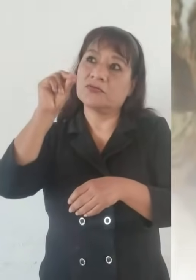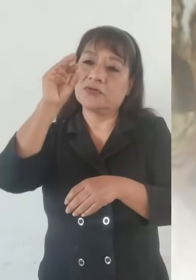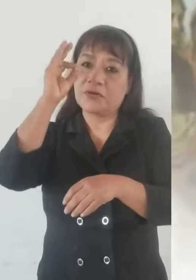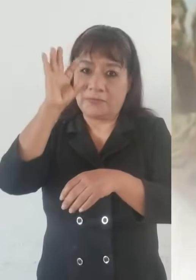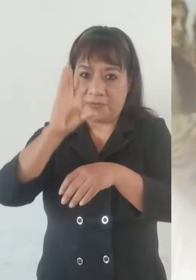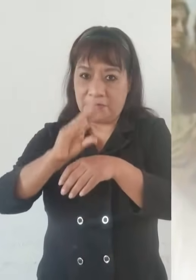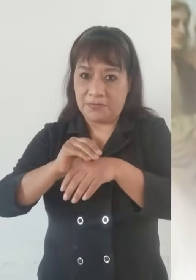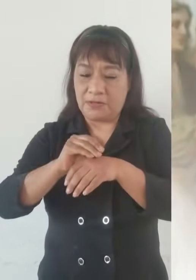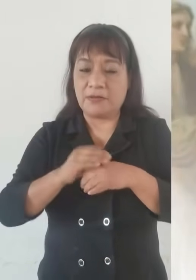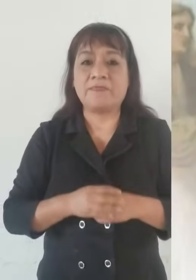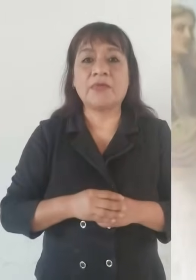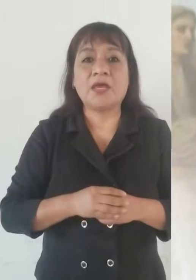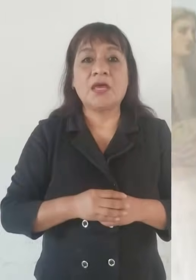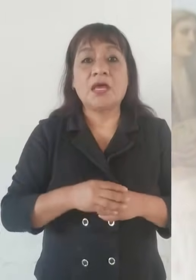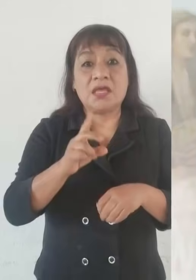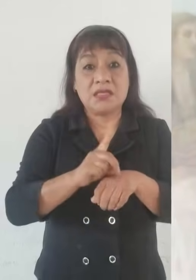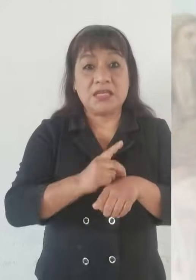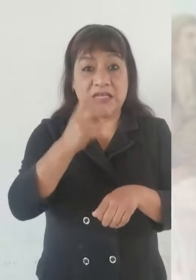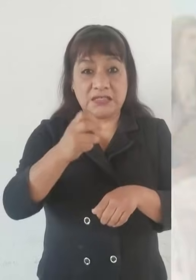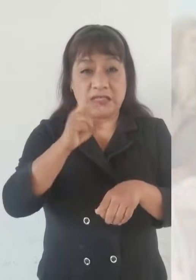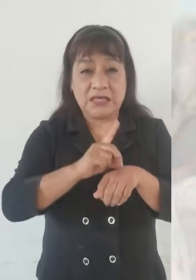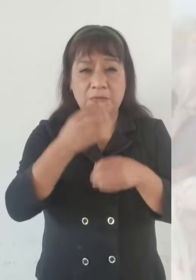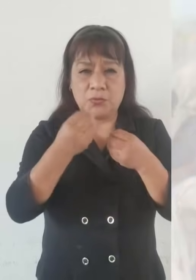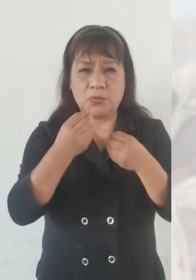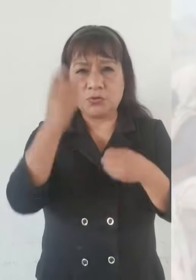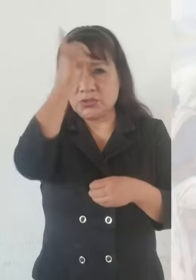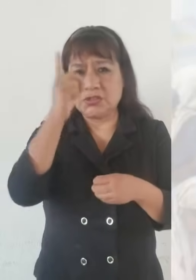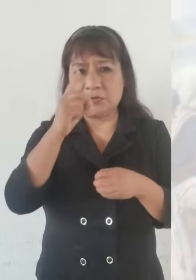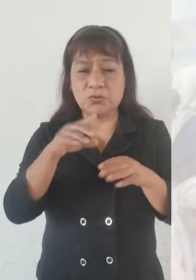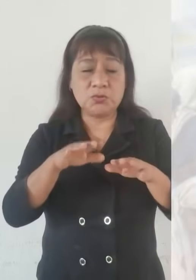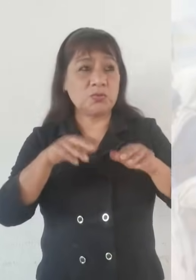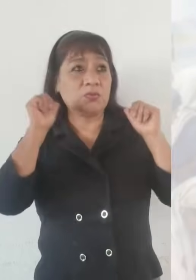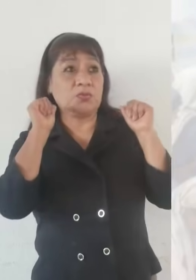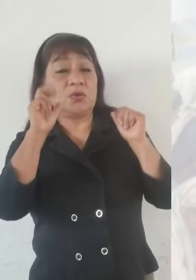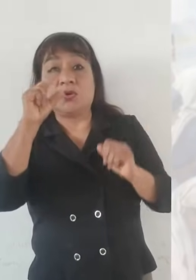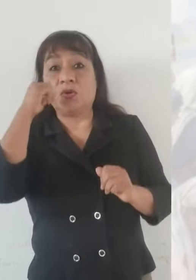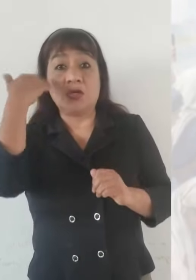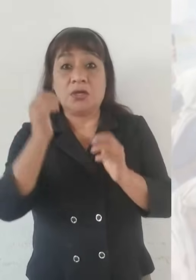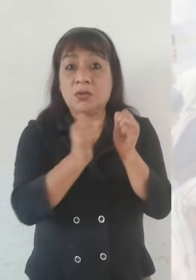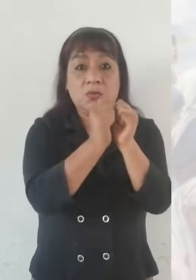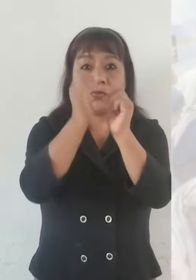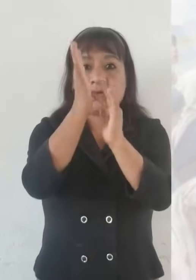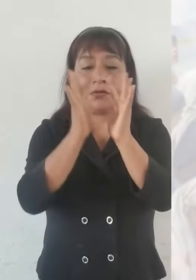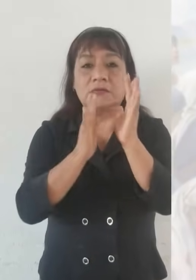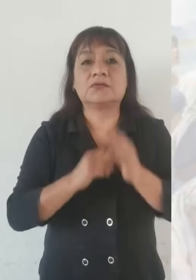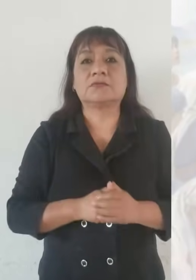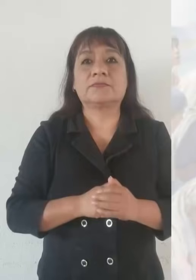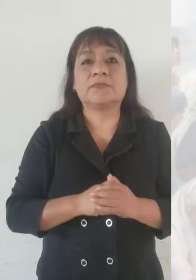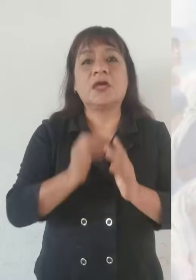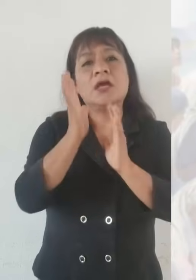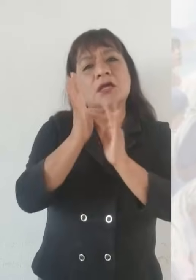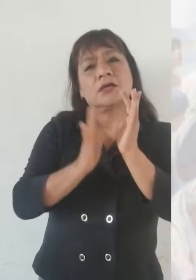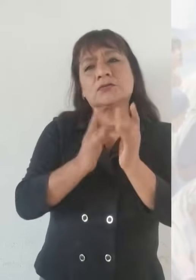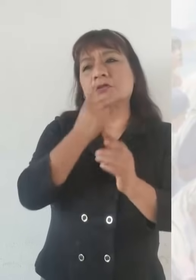Desde entonces, muchos de sus discípulos se echaron para atrás y ya no querían andar con él.